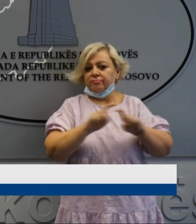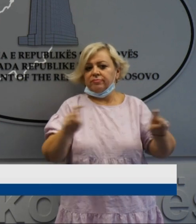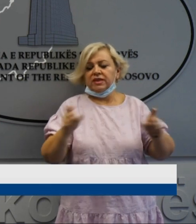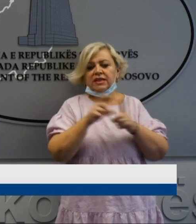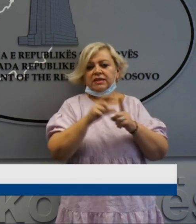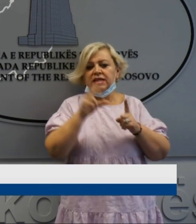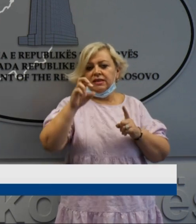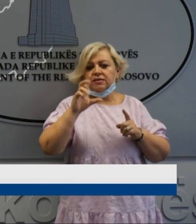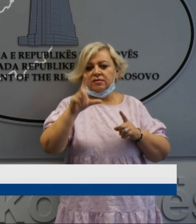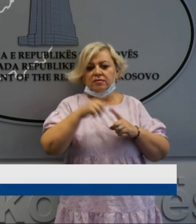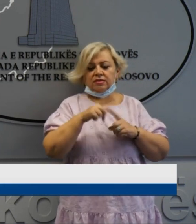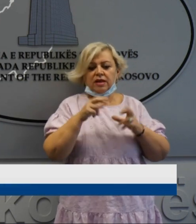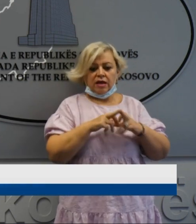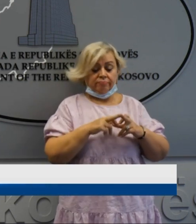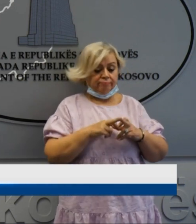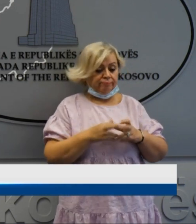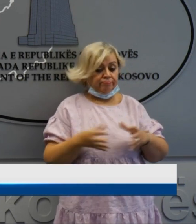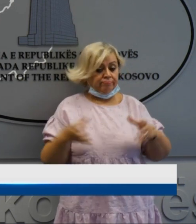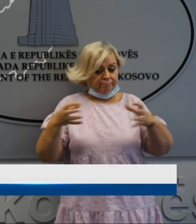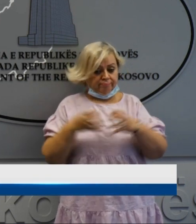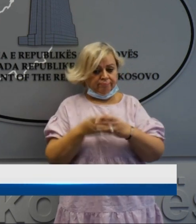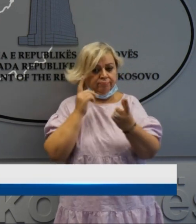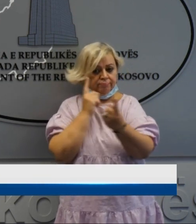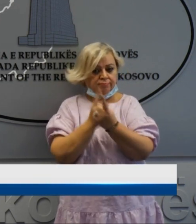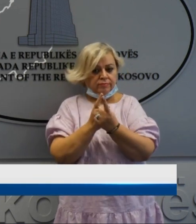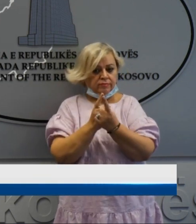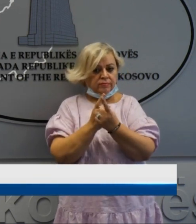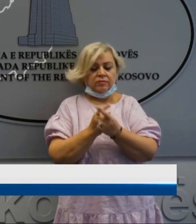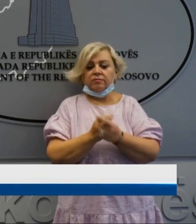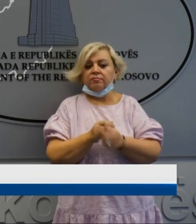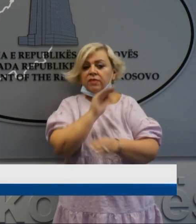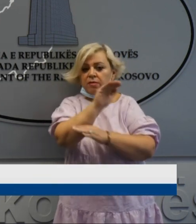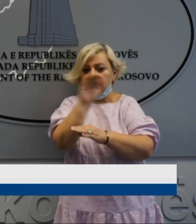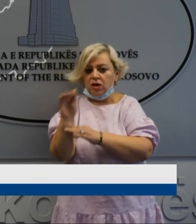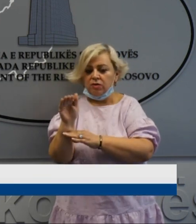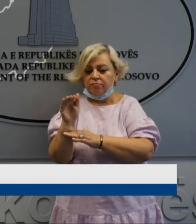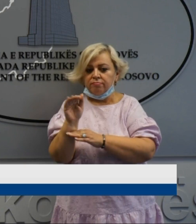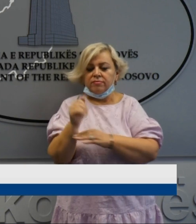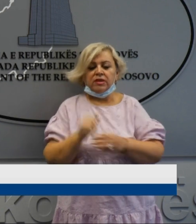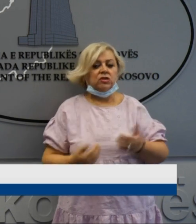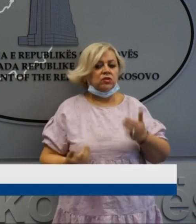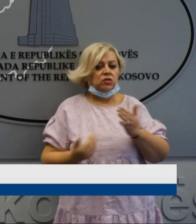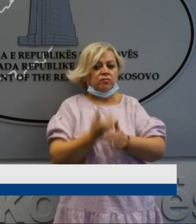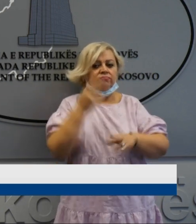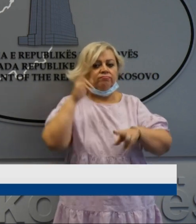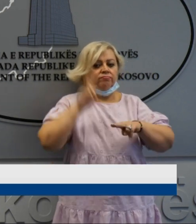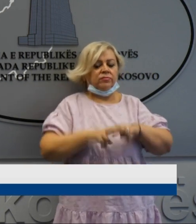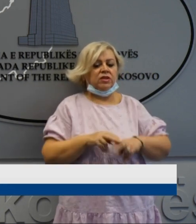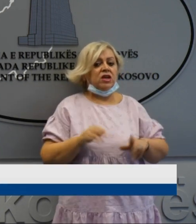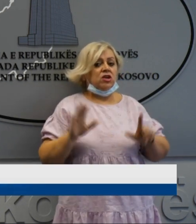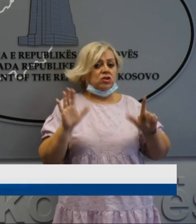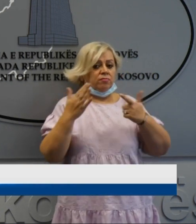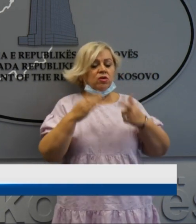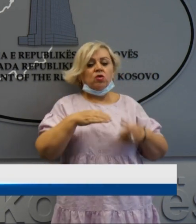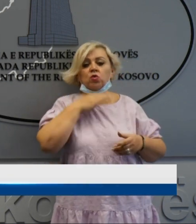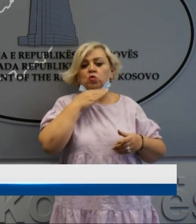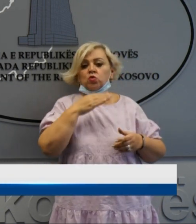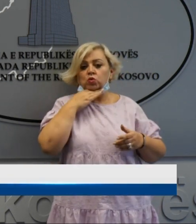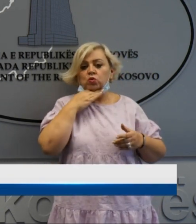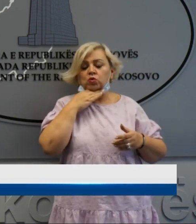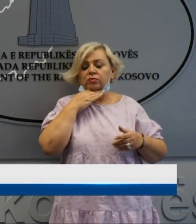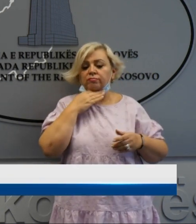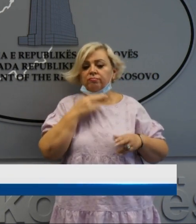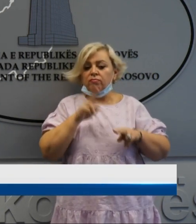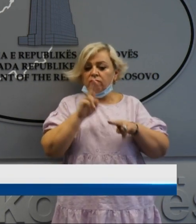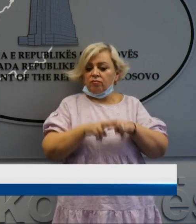Dhe me njëherë pas takimit me grupin ekspertve, kemi paralajmëruar masat e reja me datën 17 gusht, të cilat